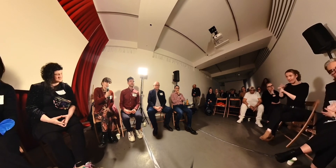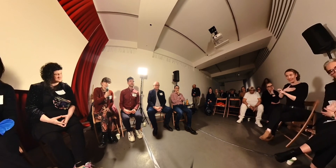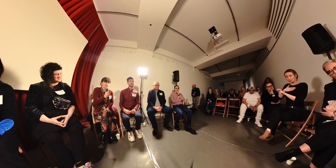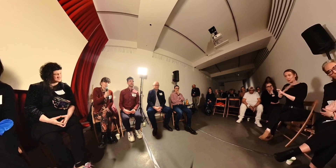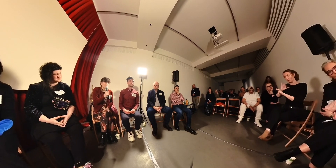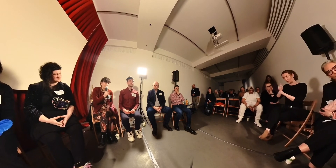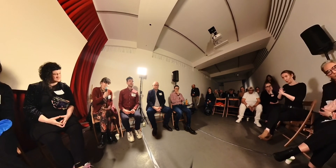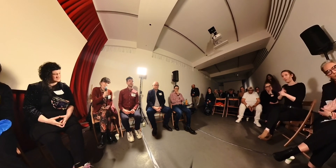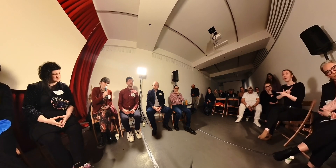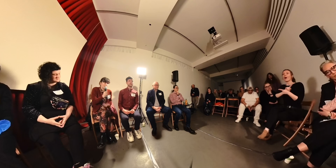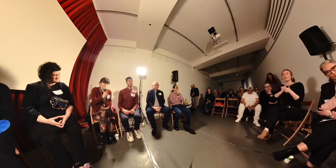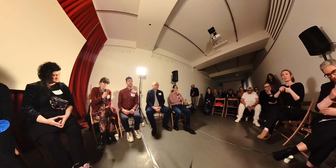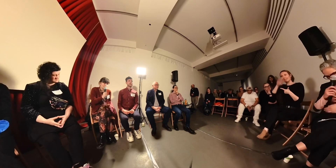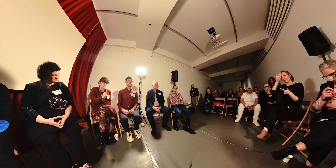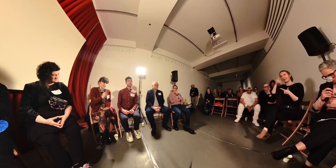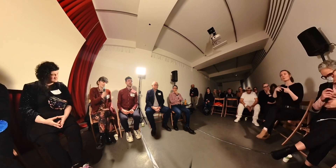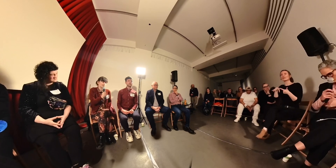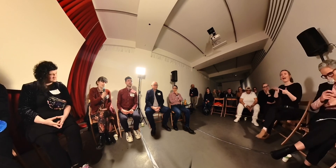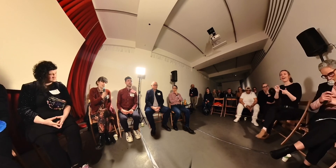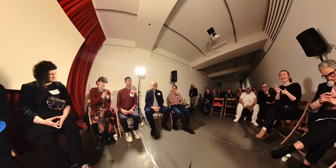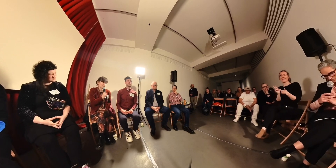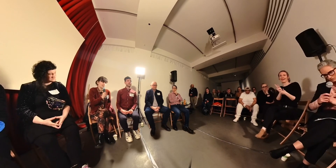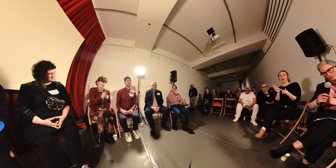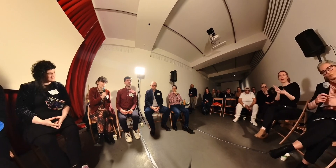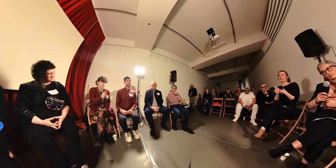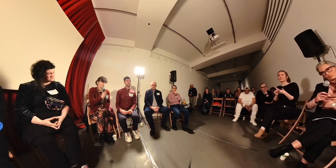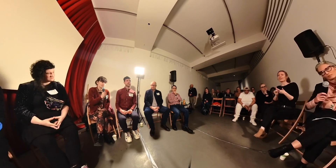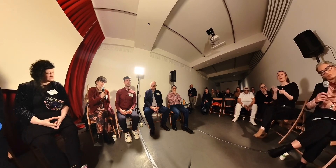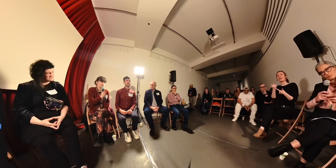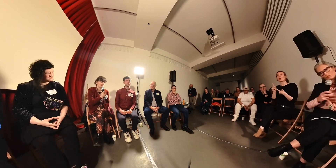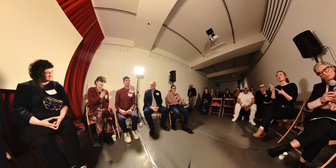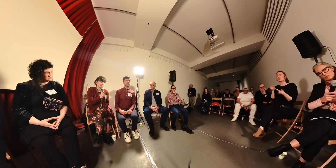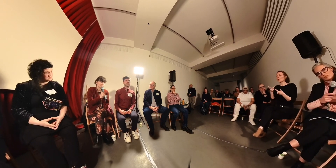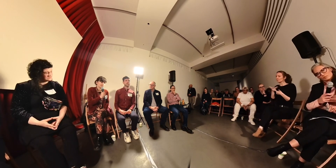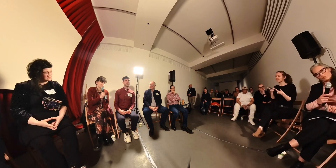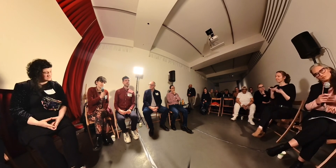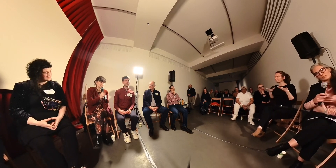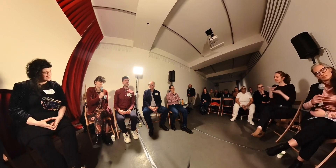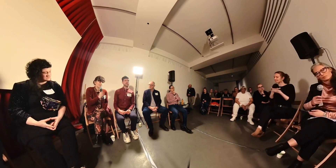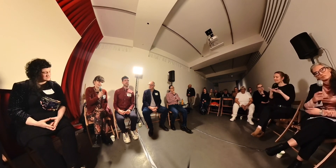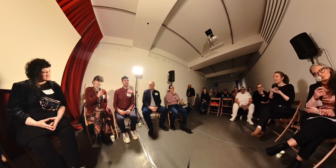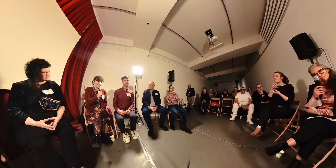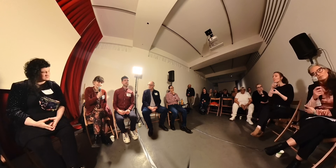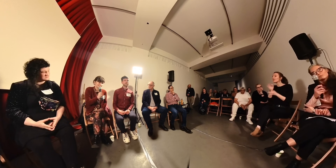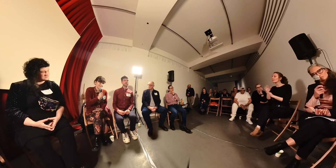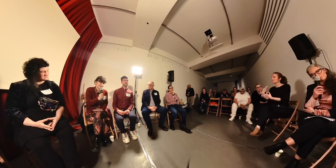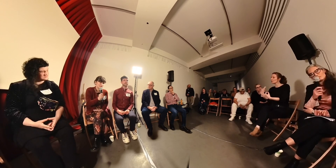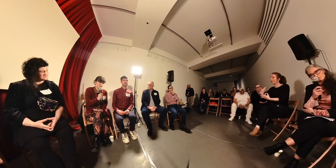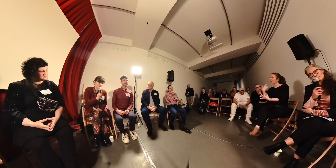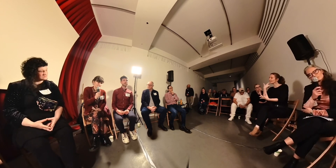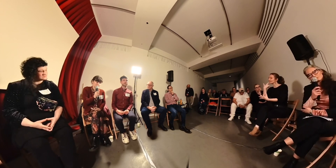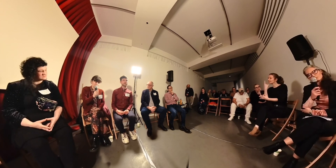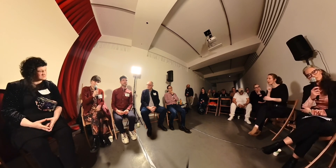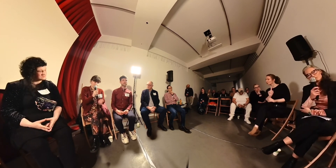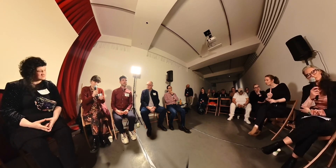toho média a jednak Meg a Alena tím, že jsme diskutovali nad tím, jakým způsobem chtějí být zobrazení